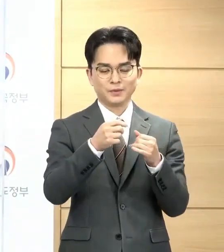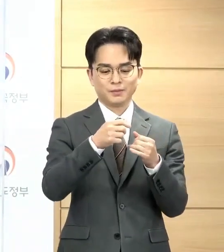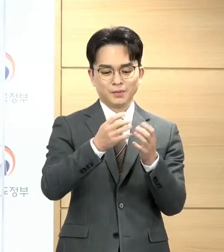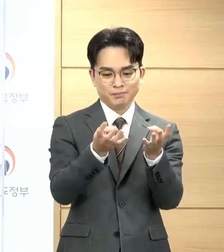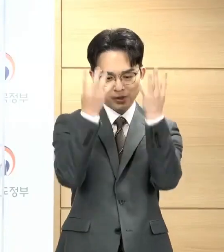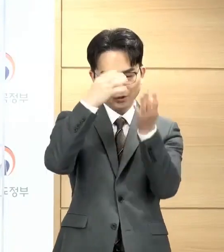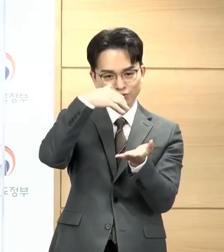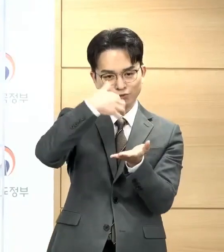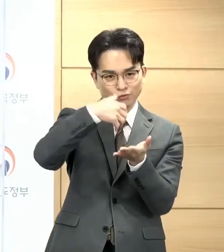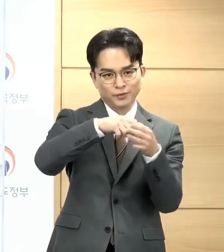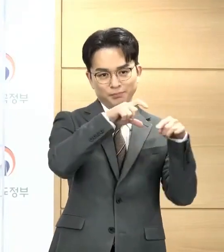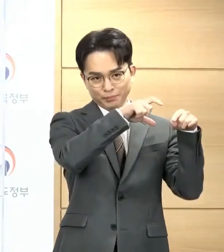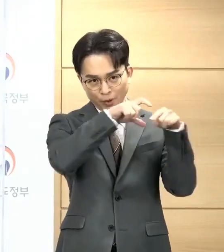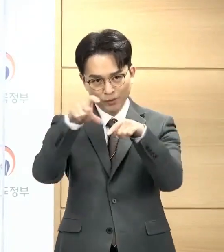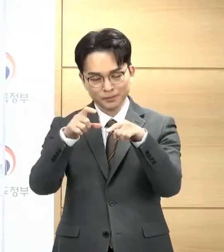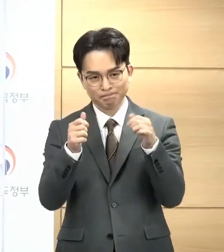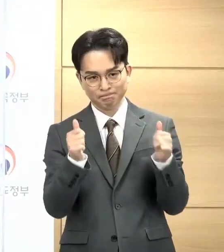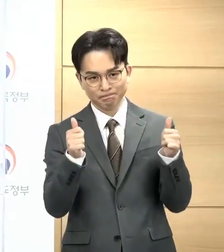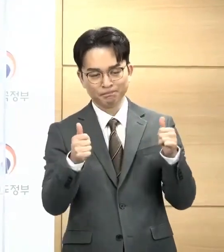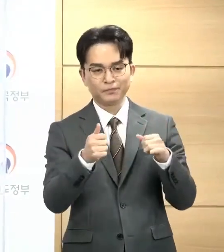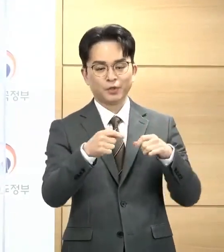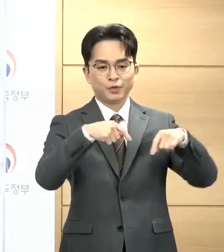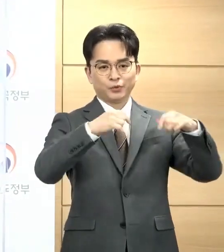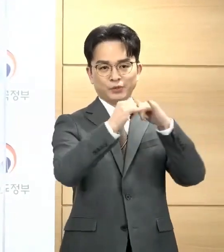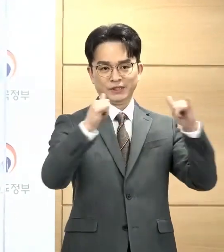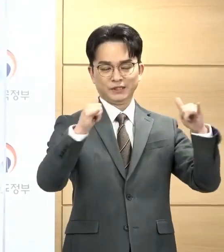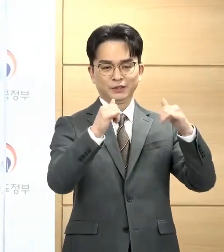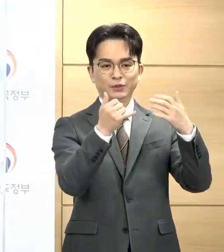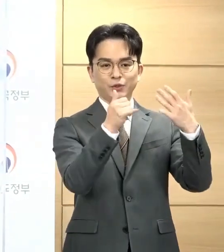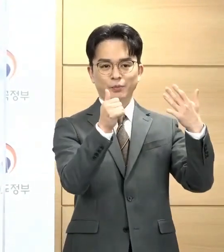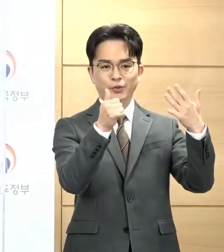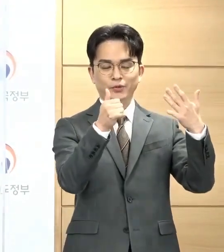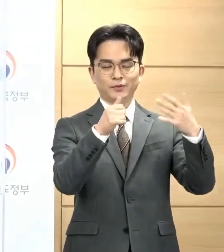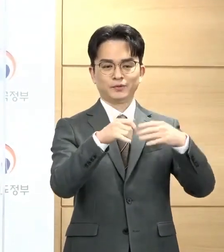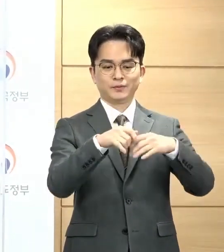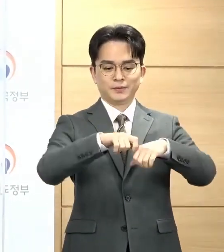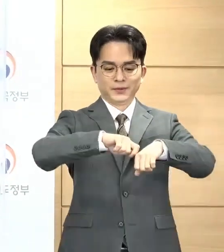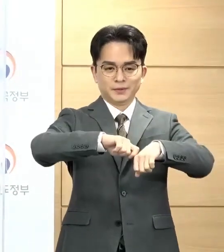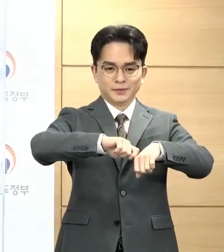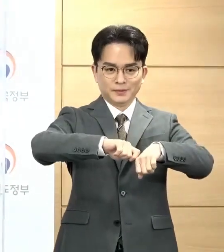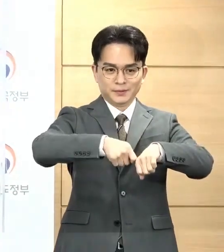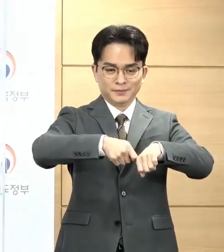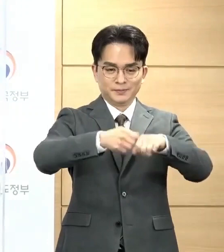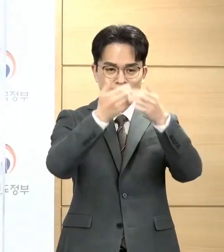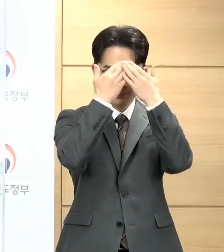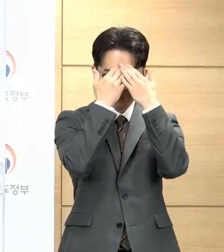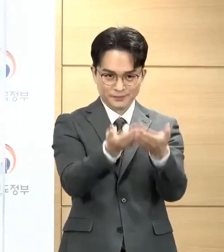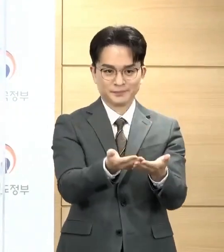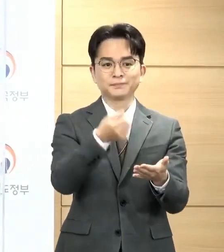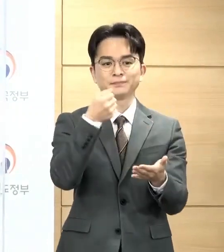종합적으로 고려하여 정치인 등 8명을 사면대상에 포함하였습니다